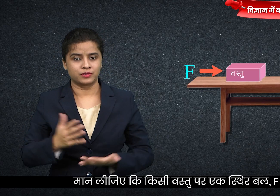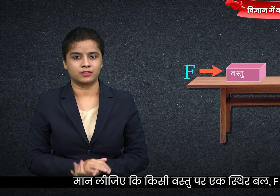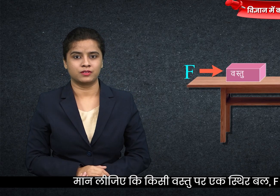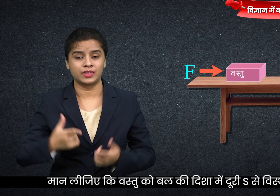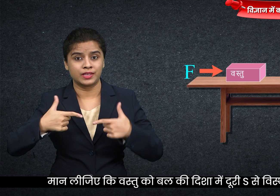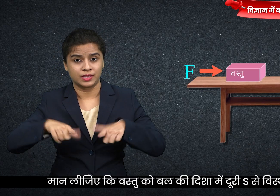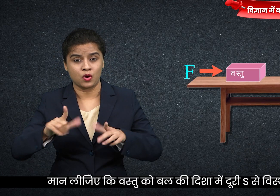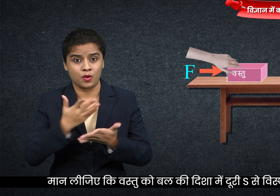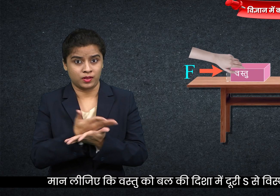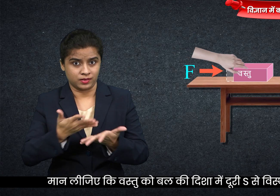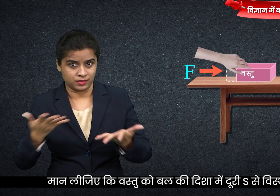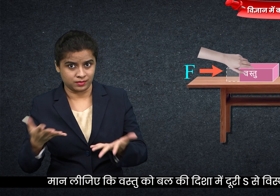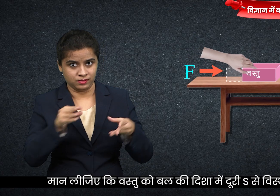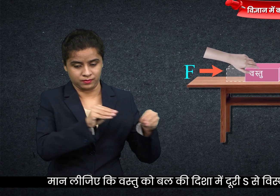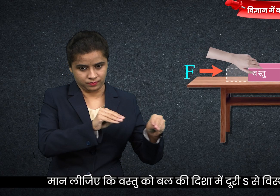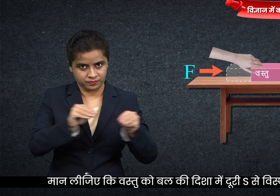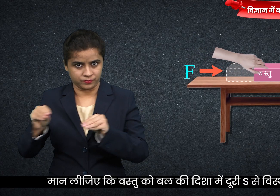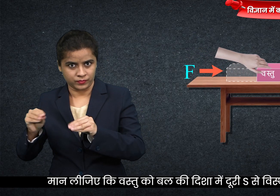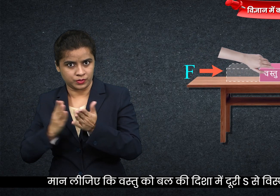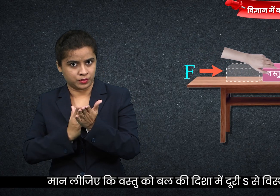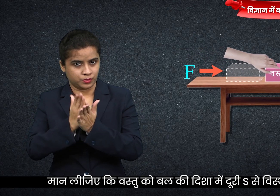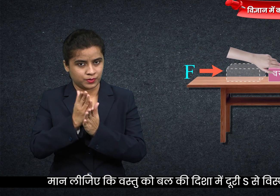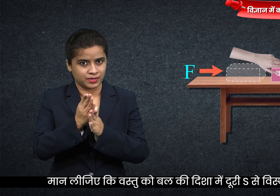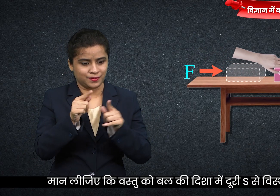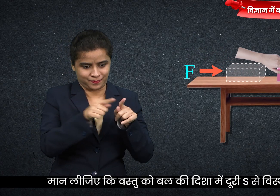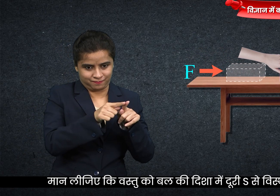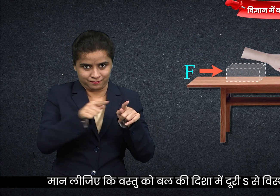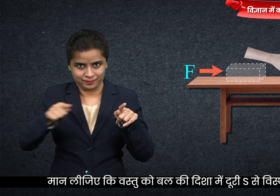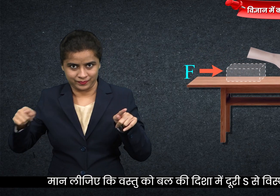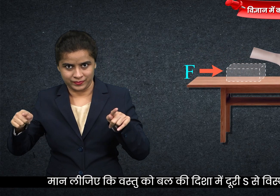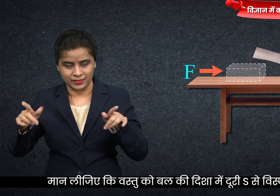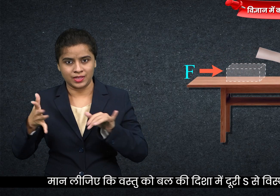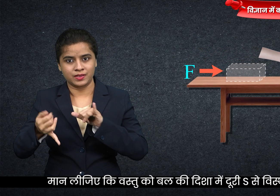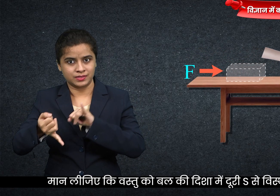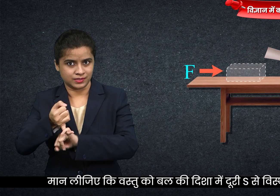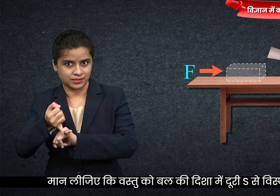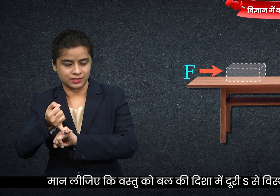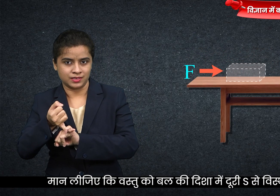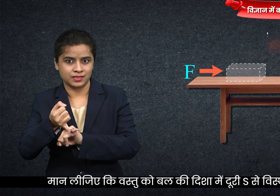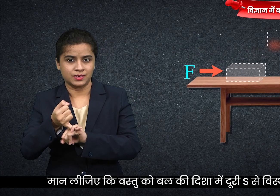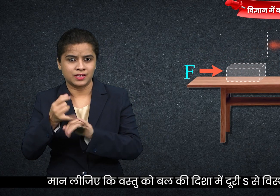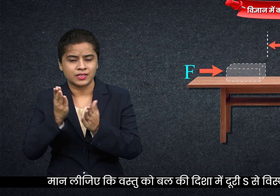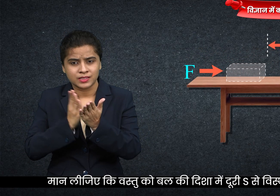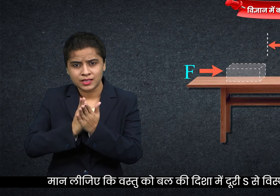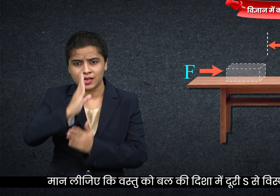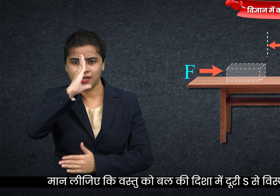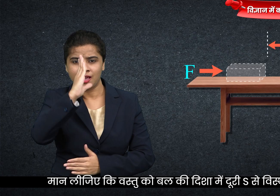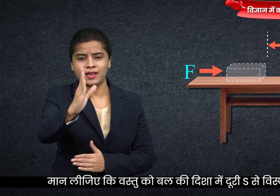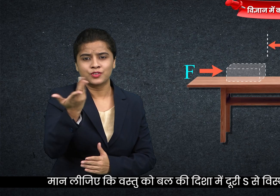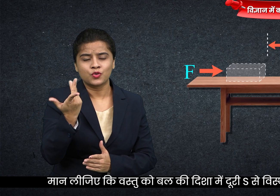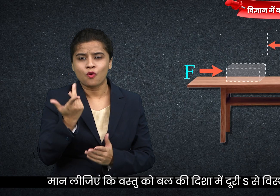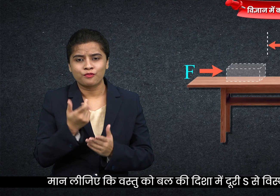मान लीजिए कि वस्तु को बल की दिशा में दूरी से s से विस्थापित किया जाता